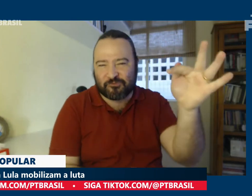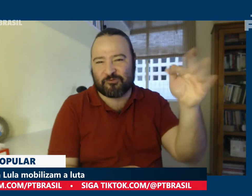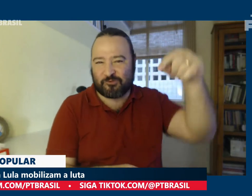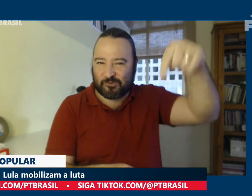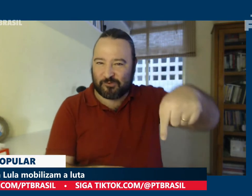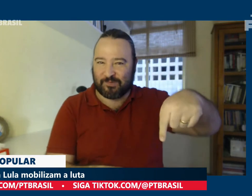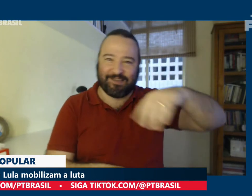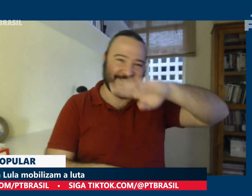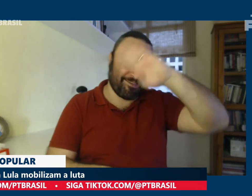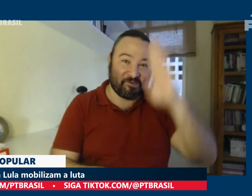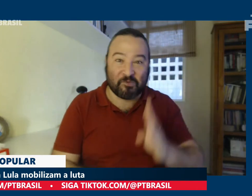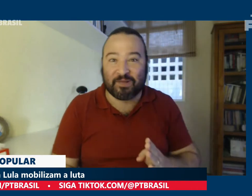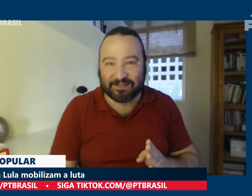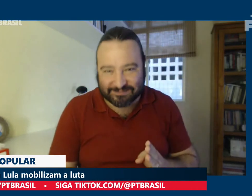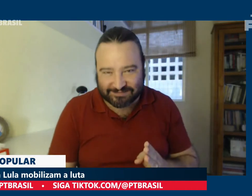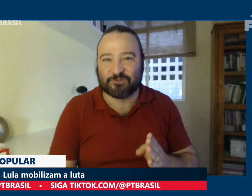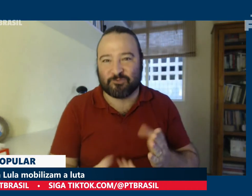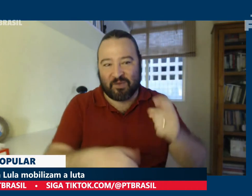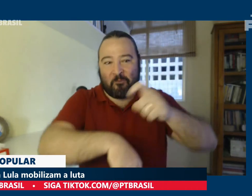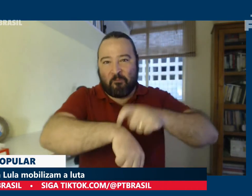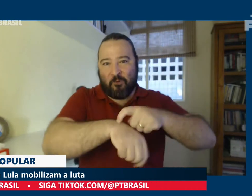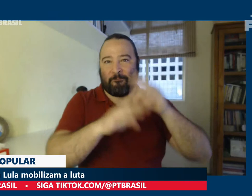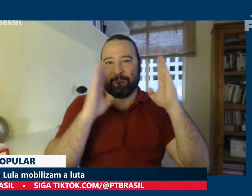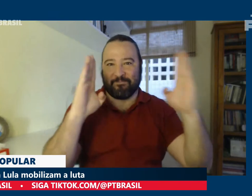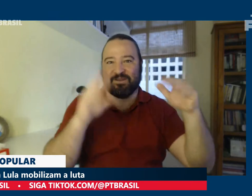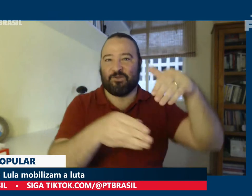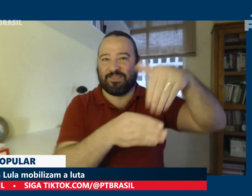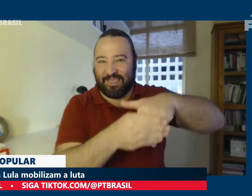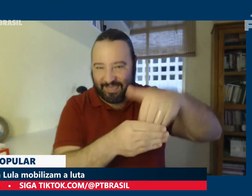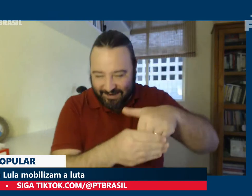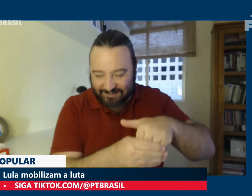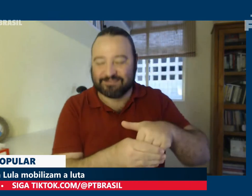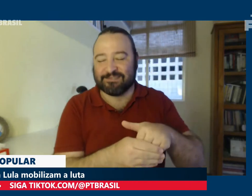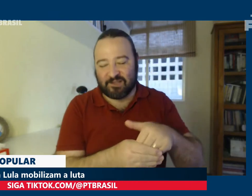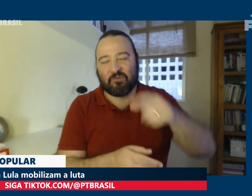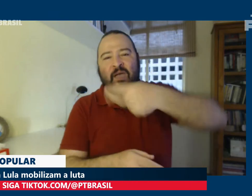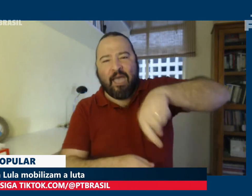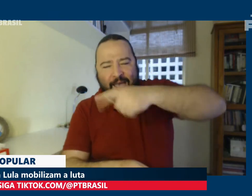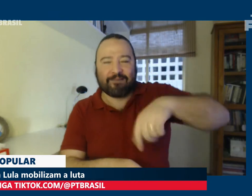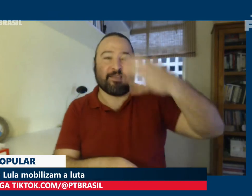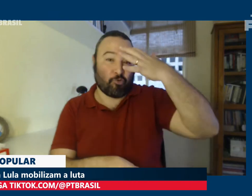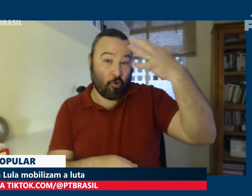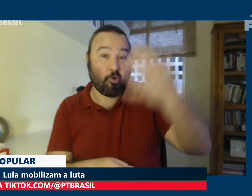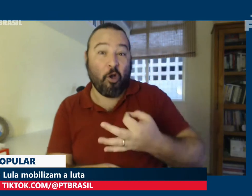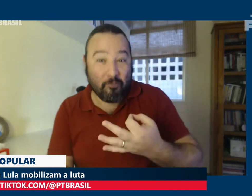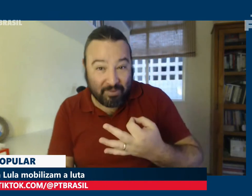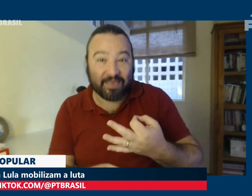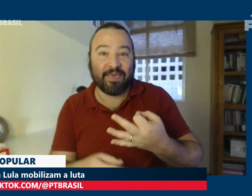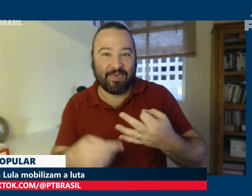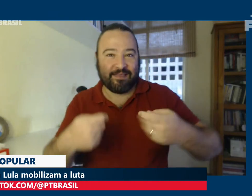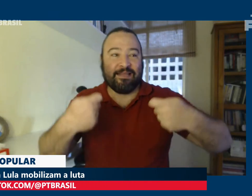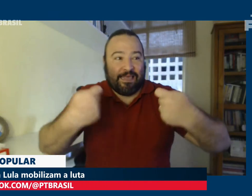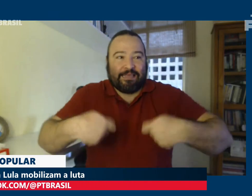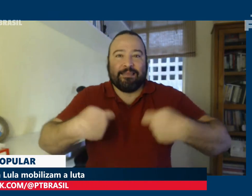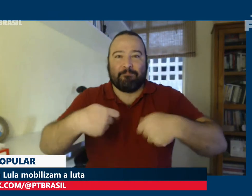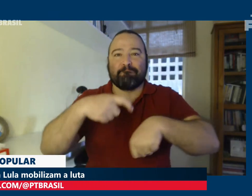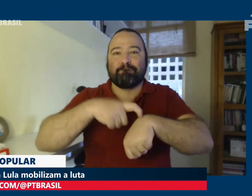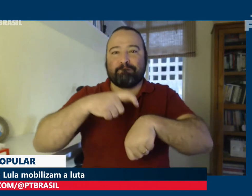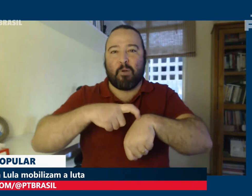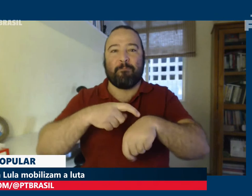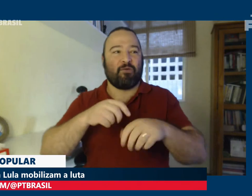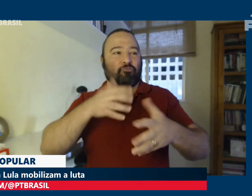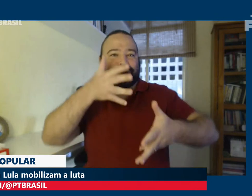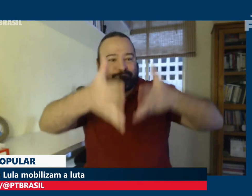apoio ao PT e aos nossos futuros candidatos. Esse é um momento, né, de eleição,